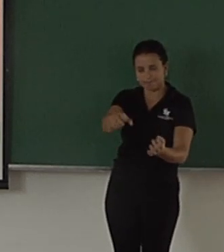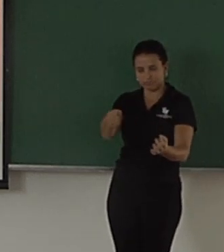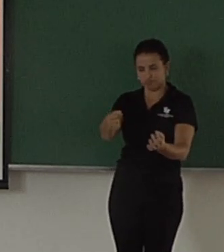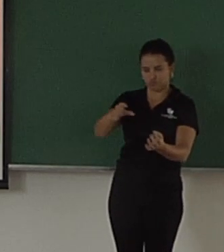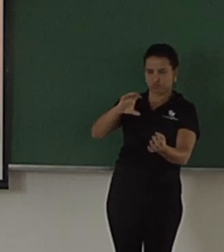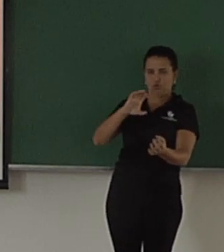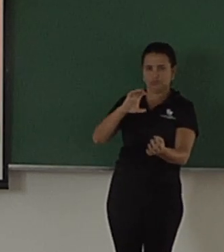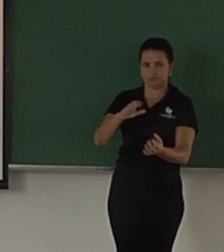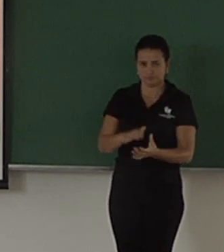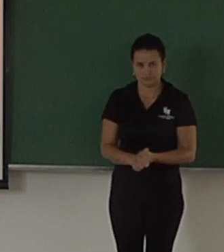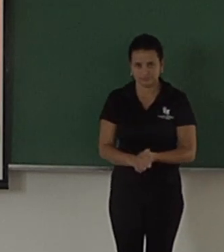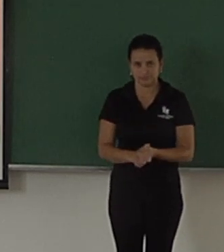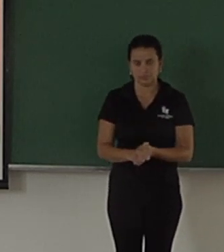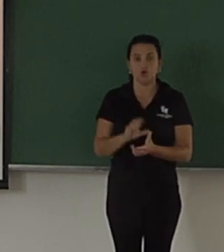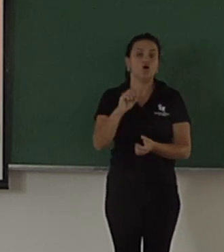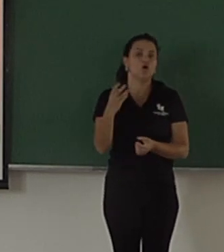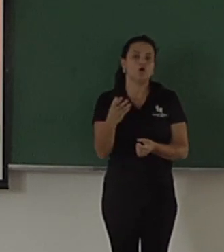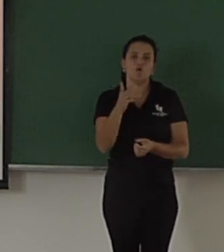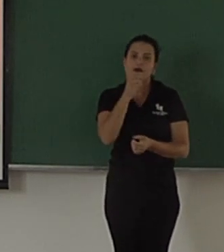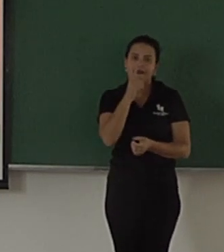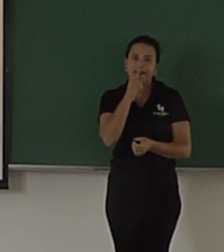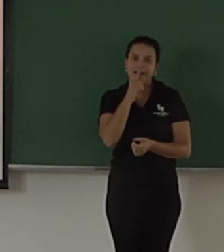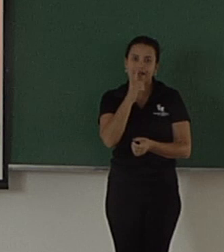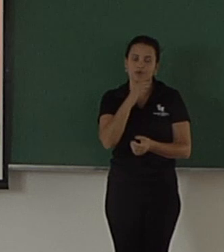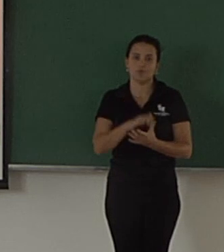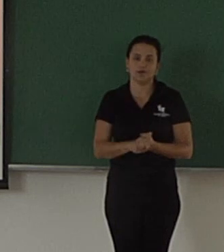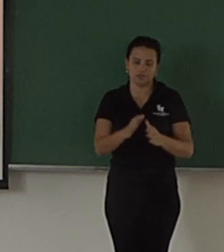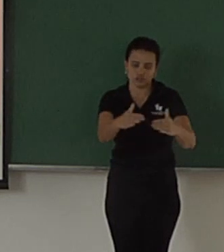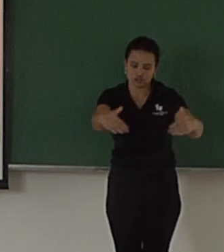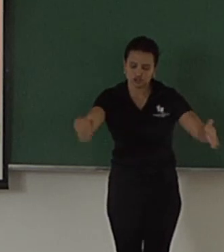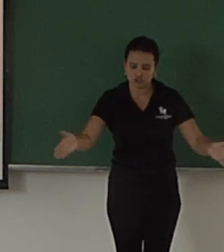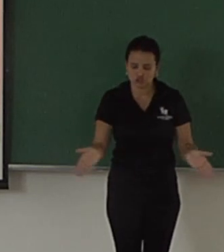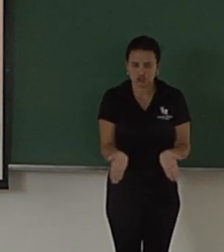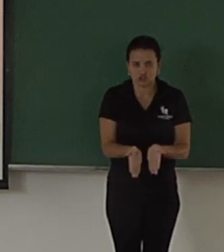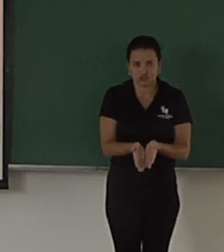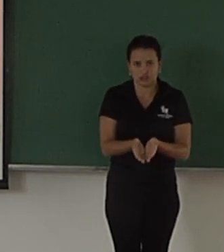a criança derrama água de banho, de banheira,